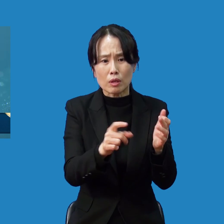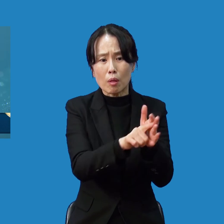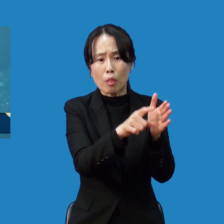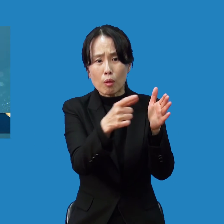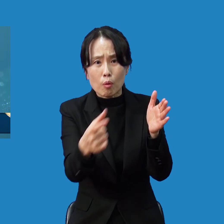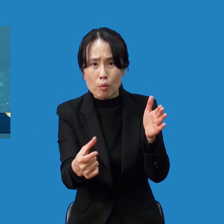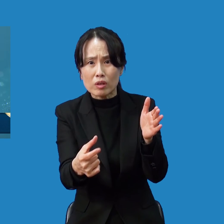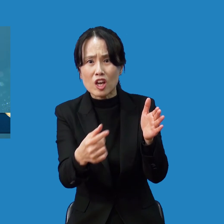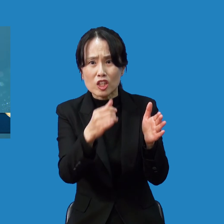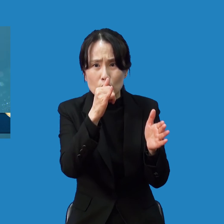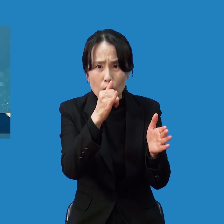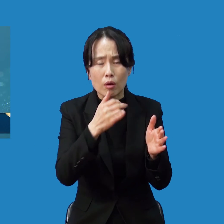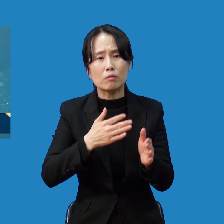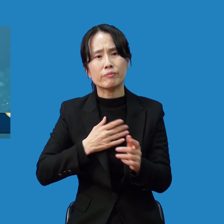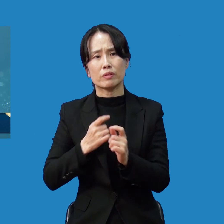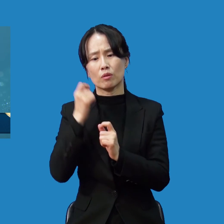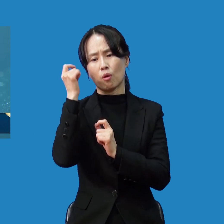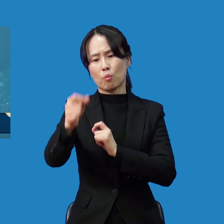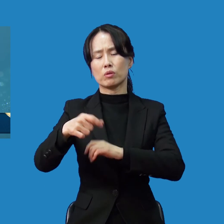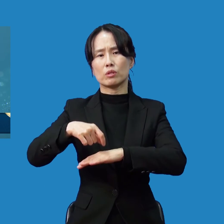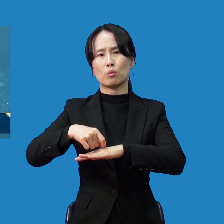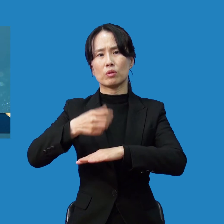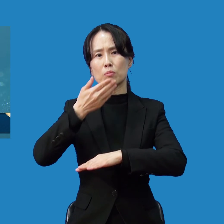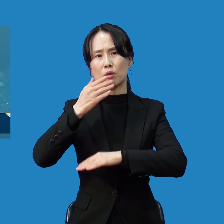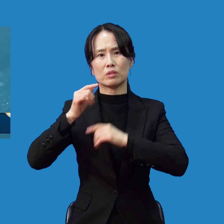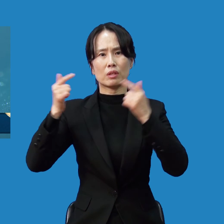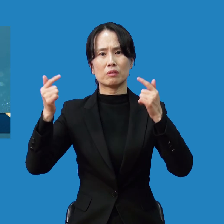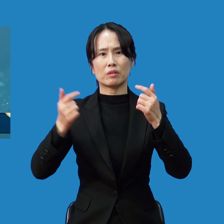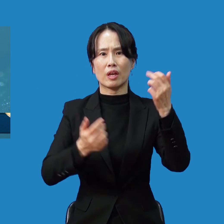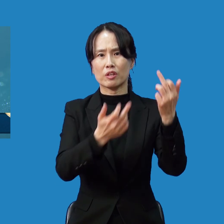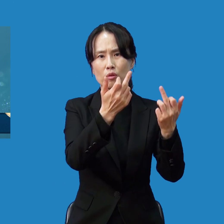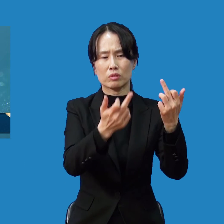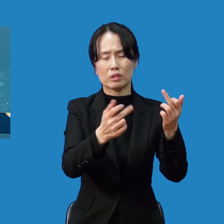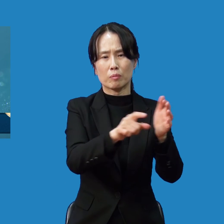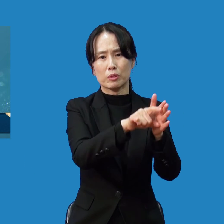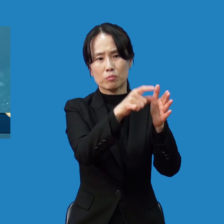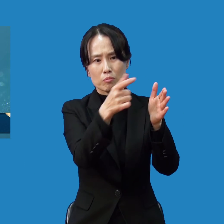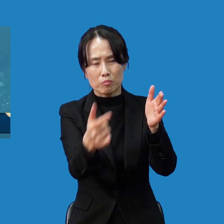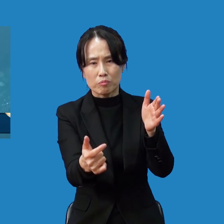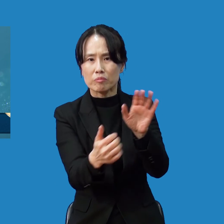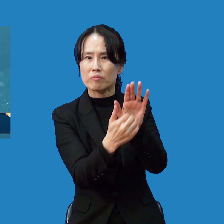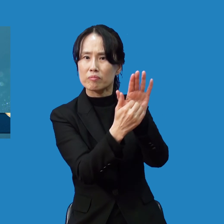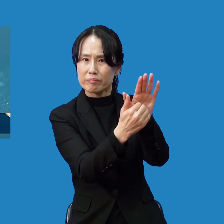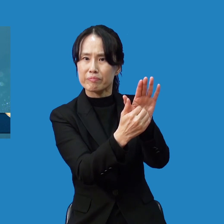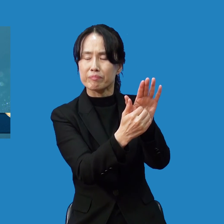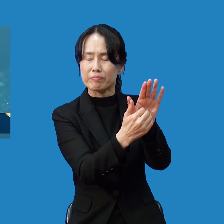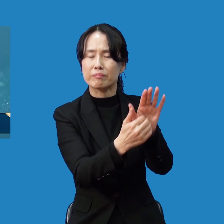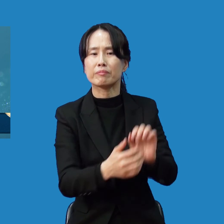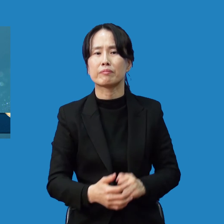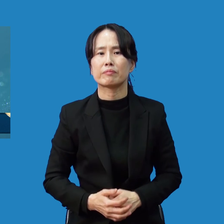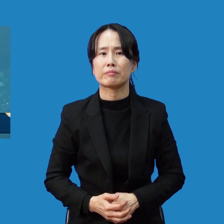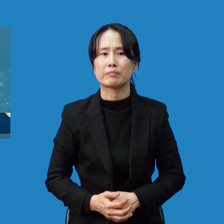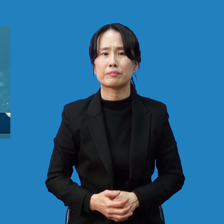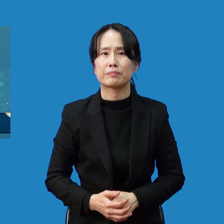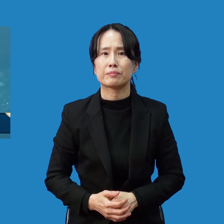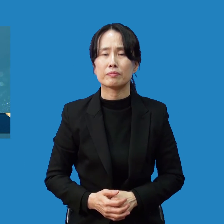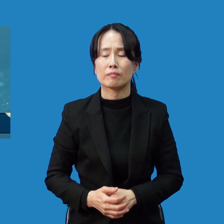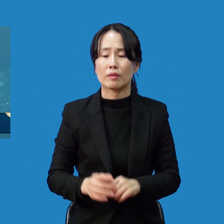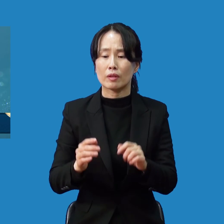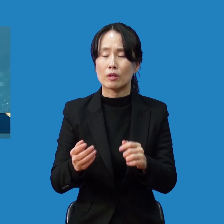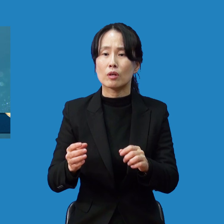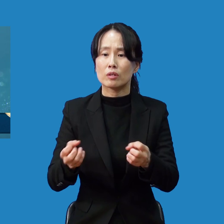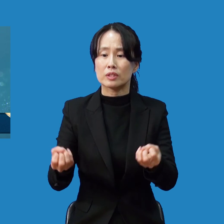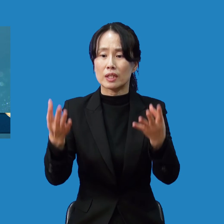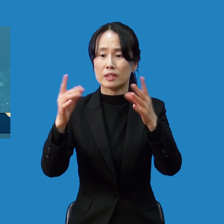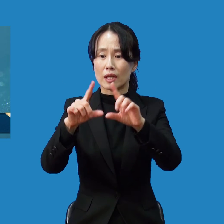영원히 고기를 먹지 아니하여 내 형제를 실족하지 않게 하리라. 우상에게 바친 고기, 그거